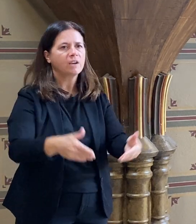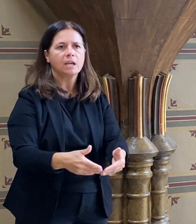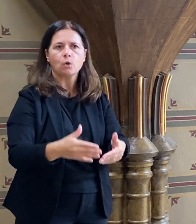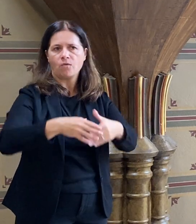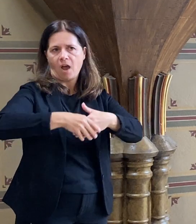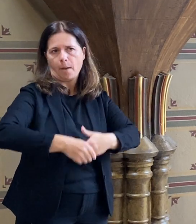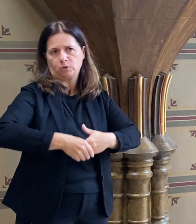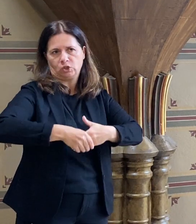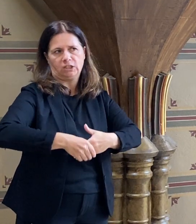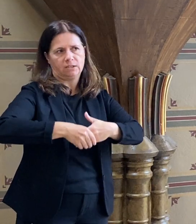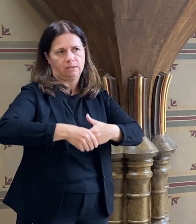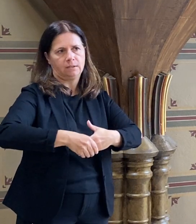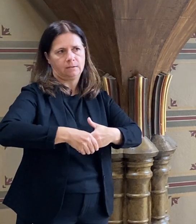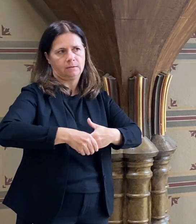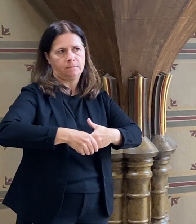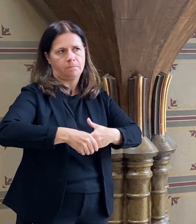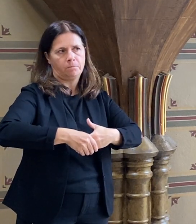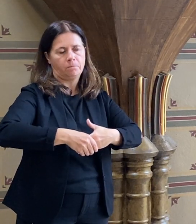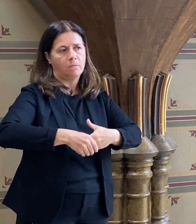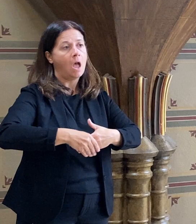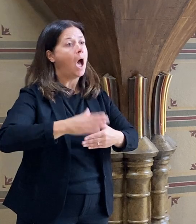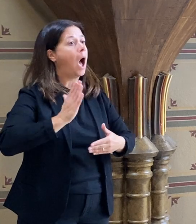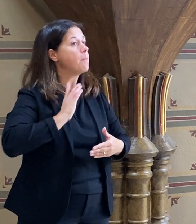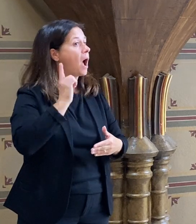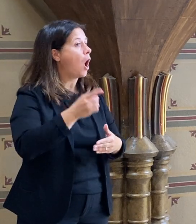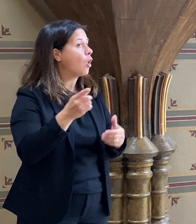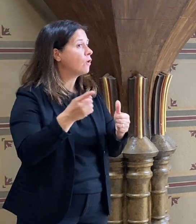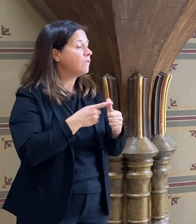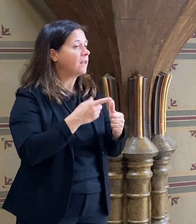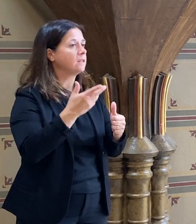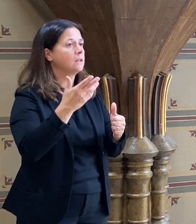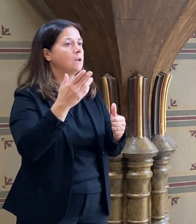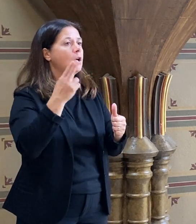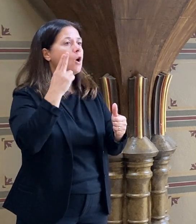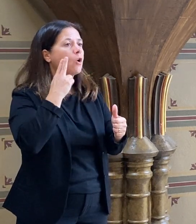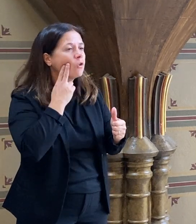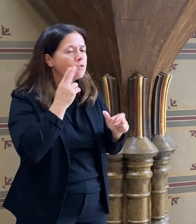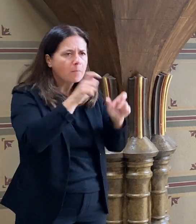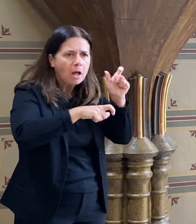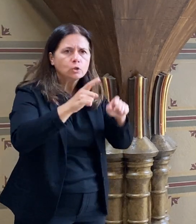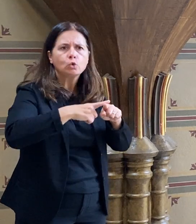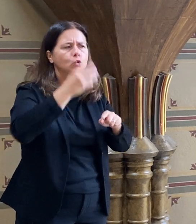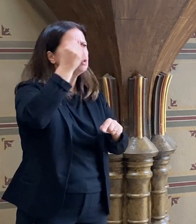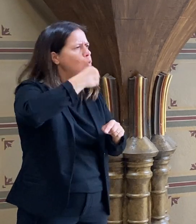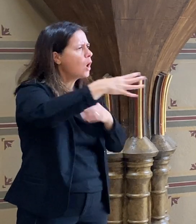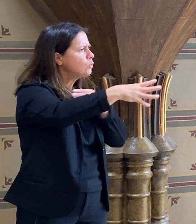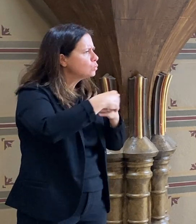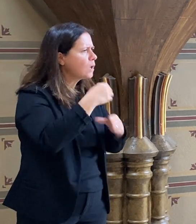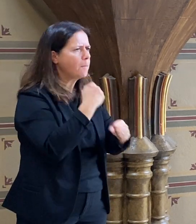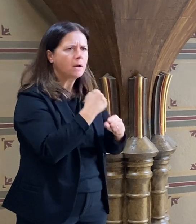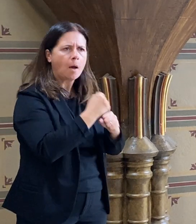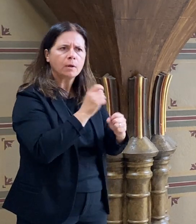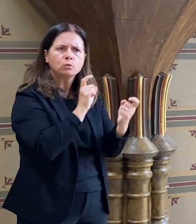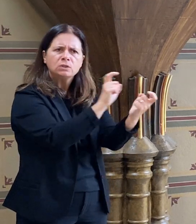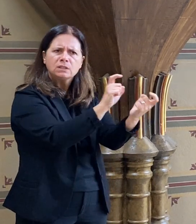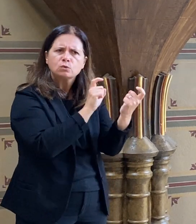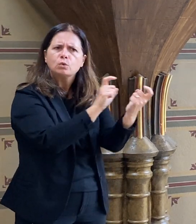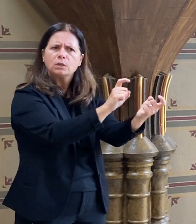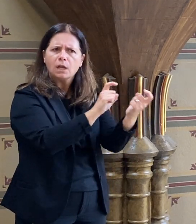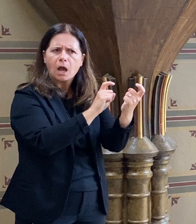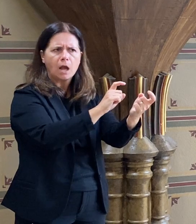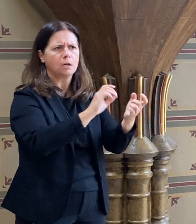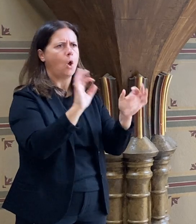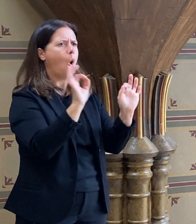nehmen. Aber auch wenn wir mit Konfis und Schülerinnen arbeiten und diskutieren